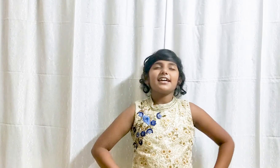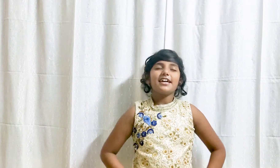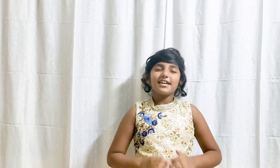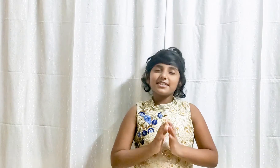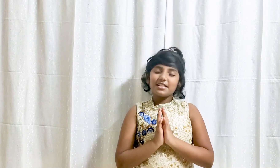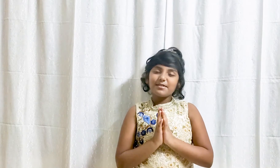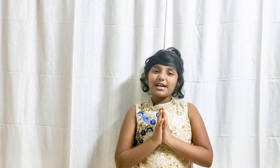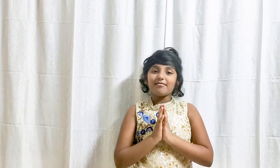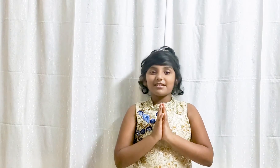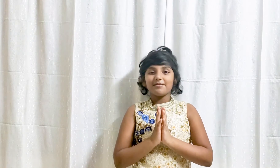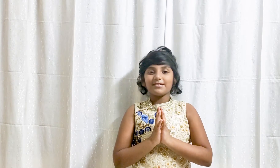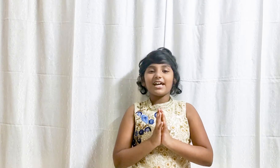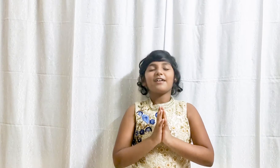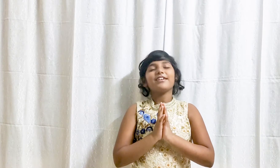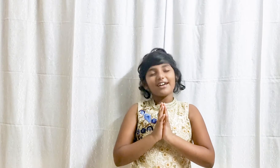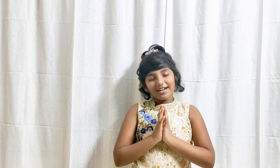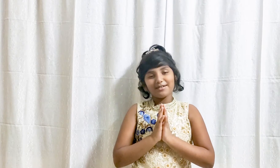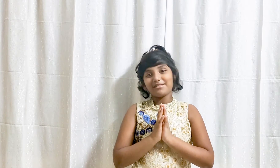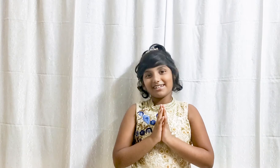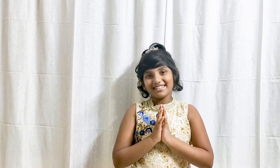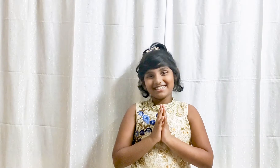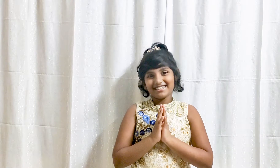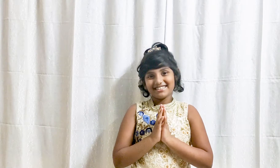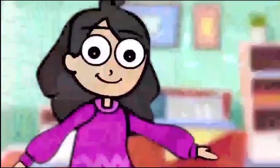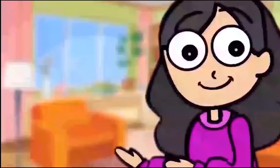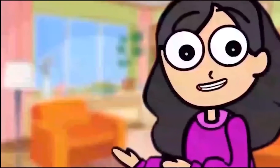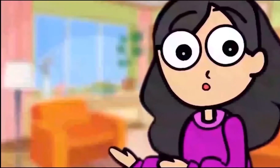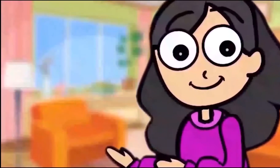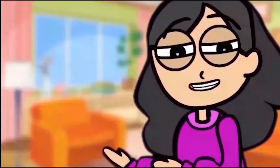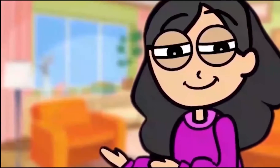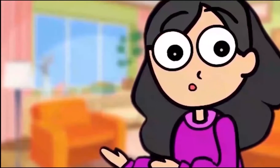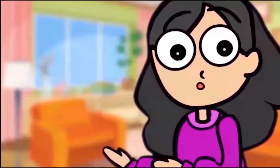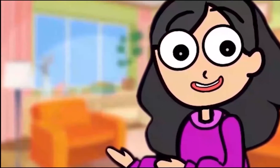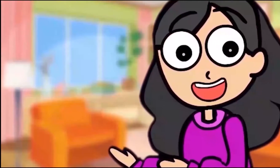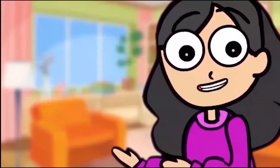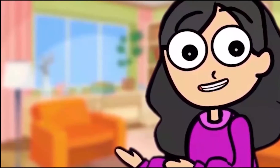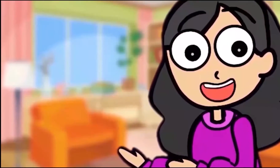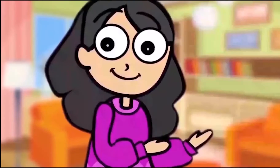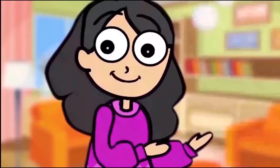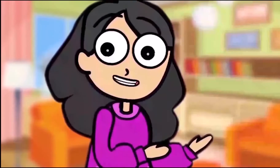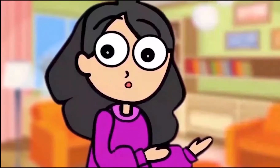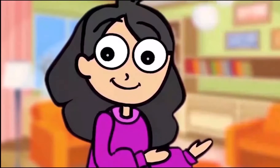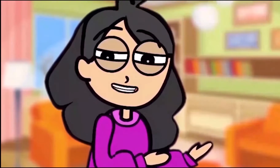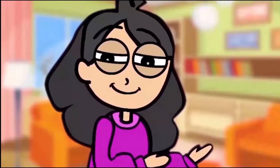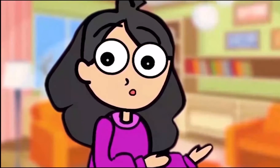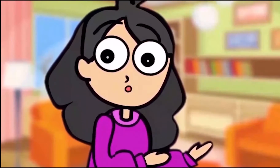வெளிப்படுத்துகிறேன். இயேசுவின் நாமத்தில் பிதாவே, ஆமென். இப்போ இன்னும் ஜாலியா இருக்கலாம், வாங்க எங்களோட